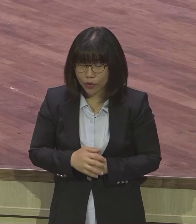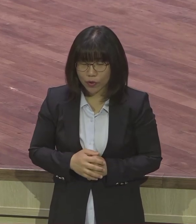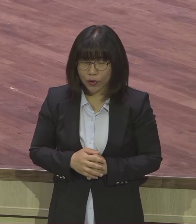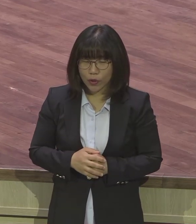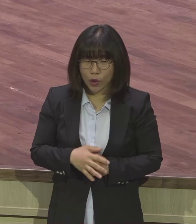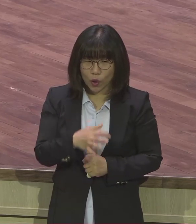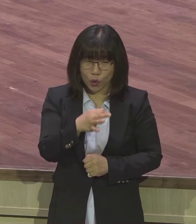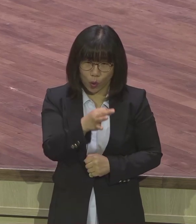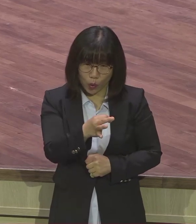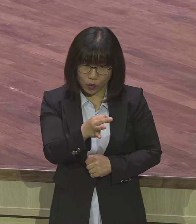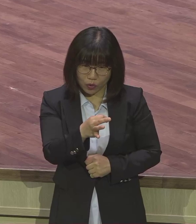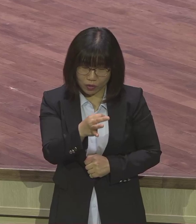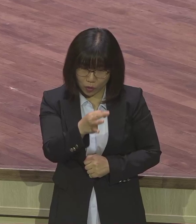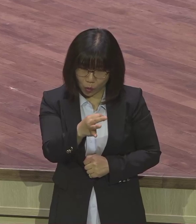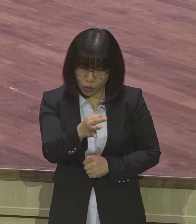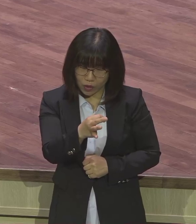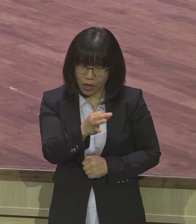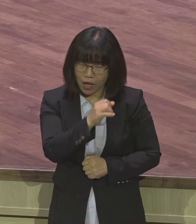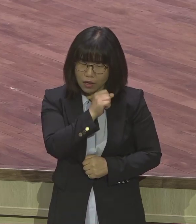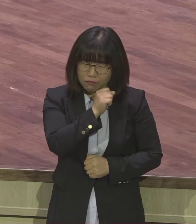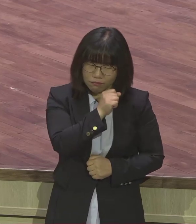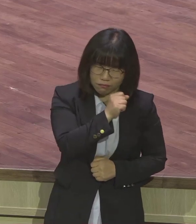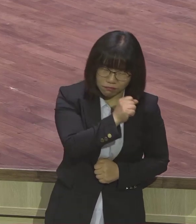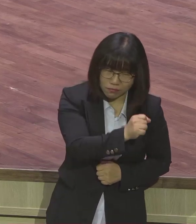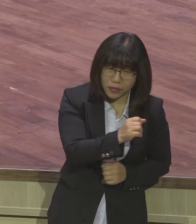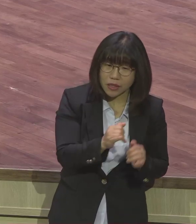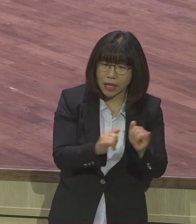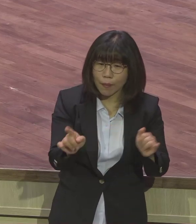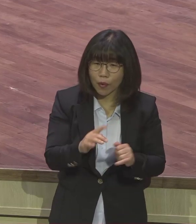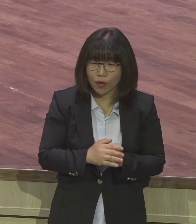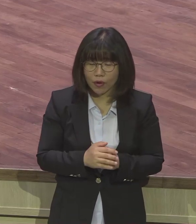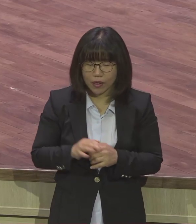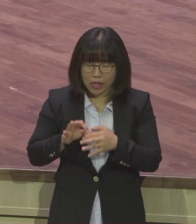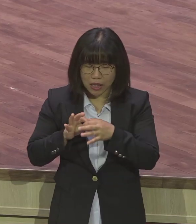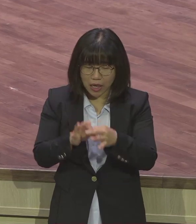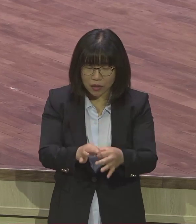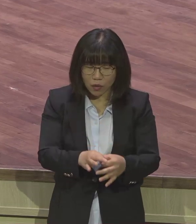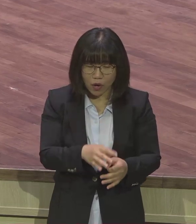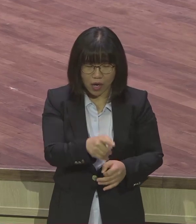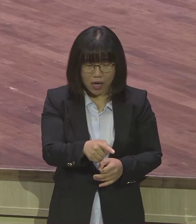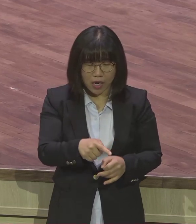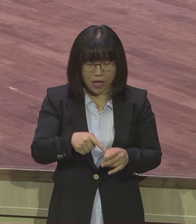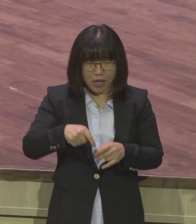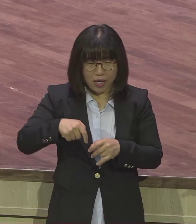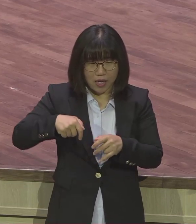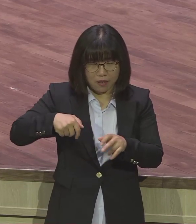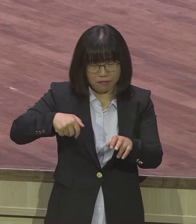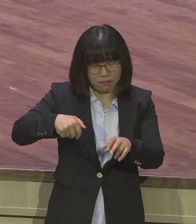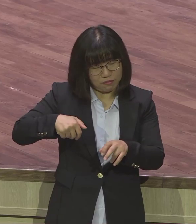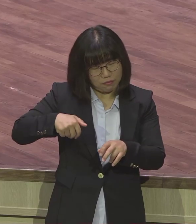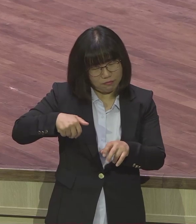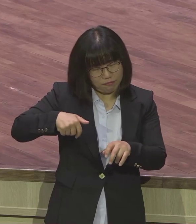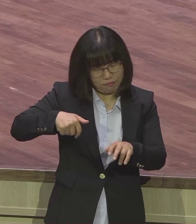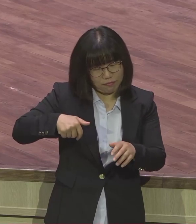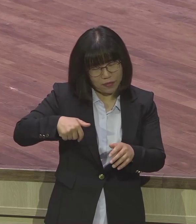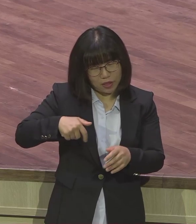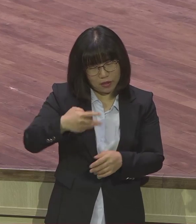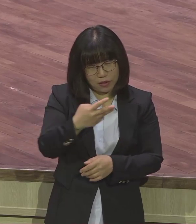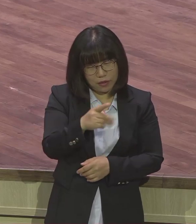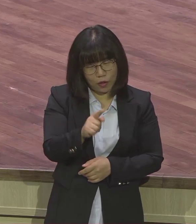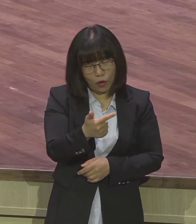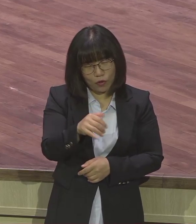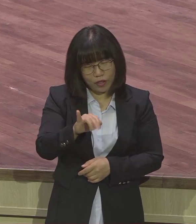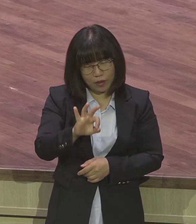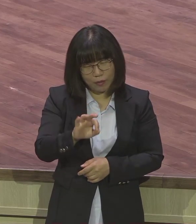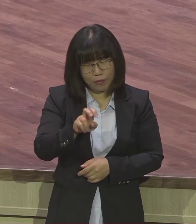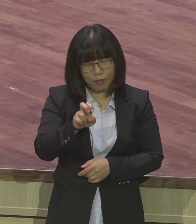돈에 목을 매는 인간의 심리가 마치 러닝 머신 위에서 달리는 것과 흡사하다 그래서